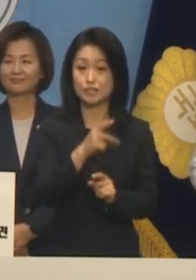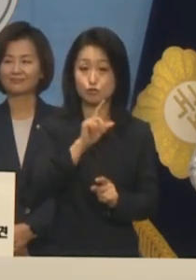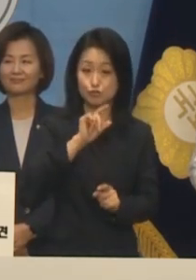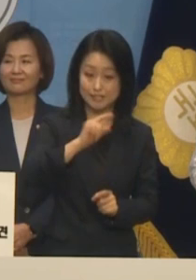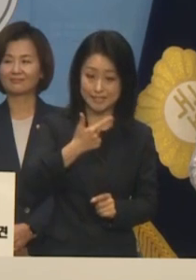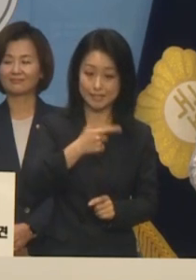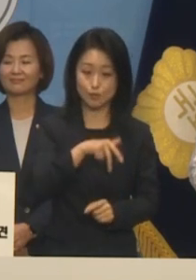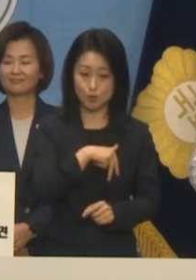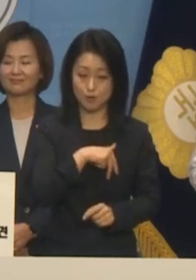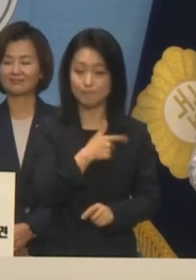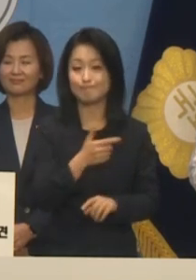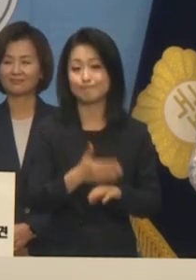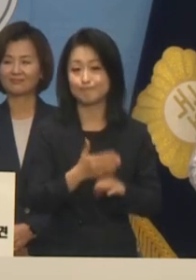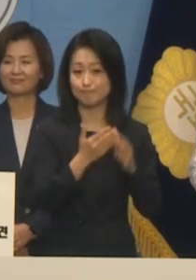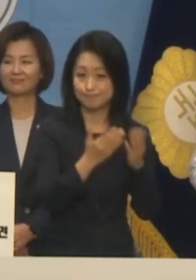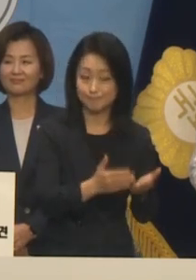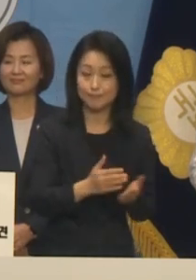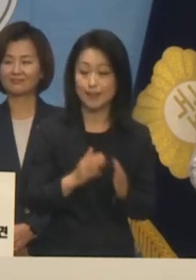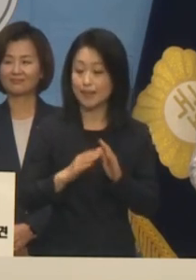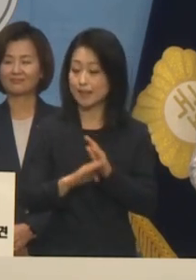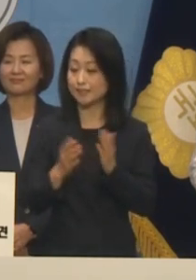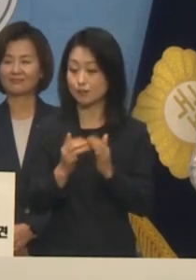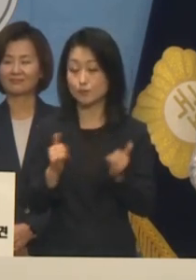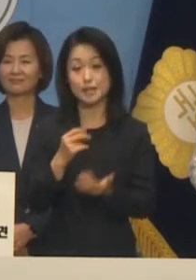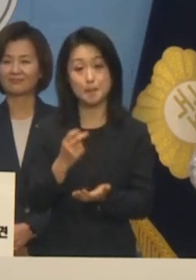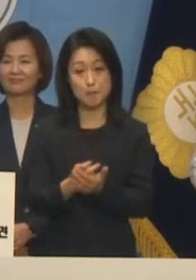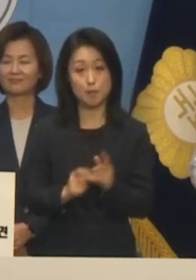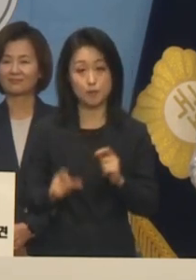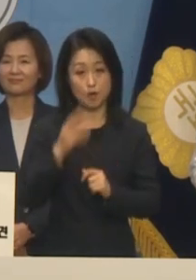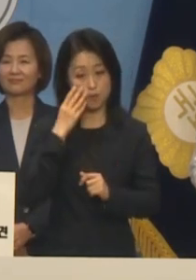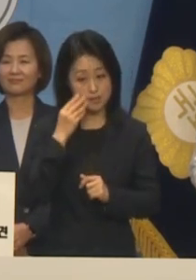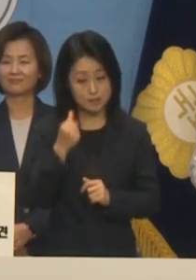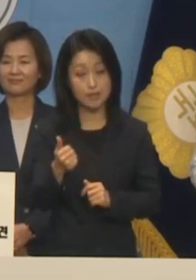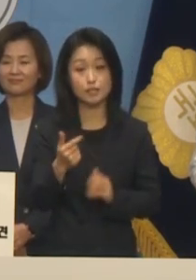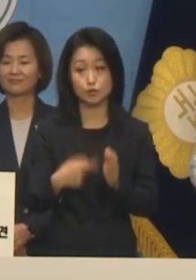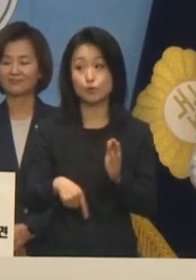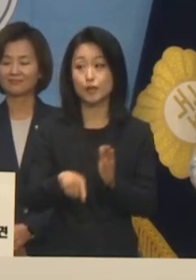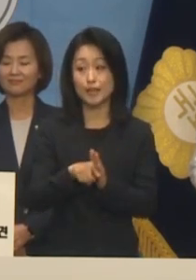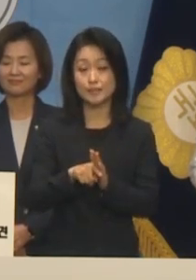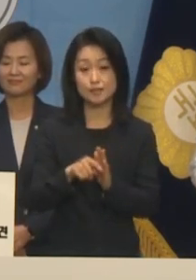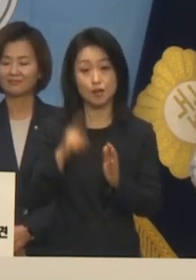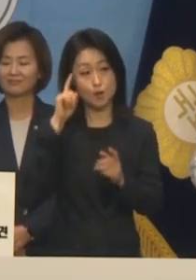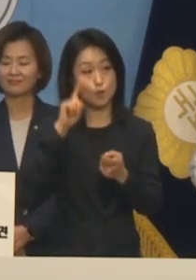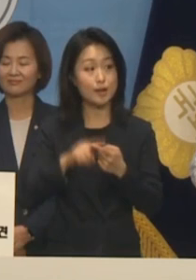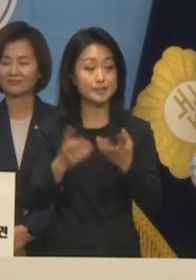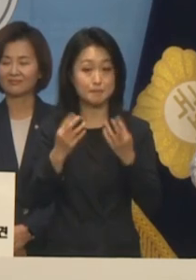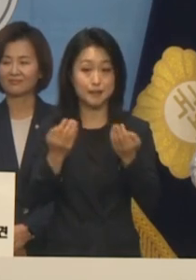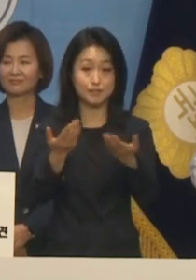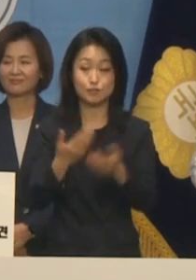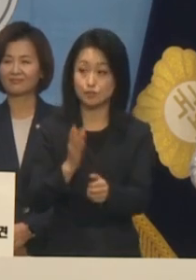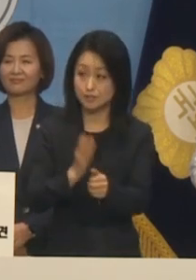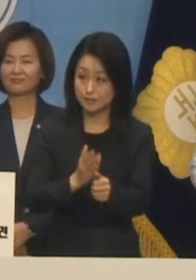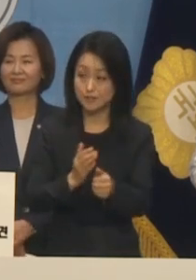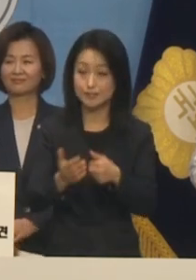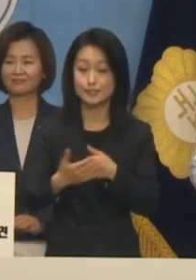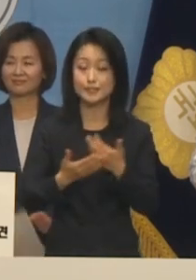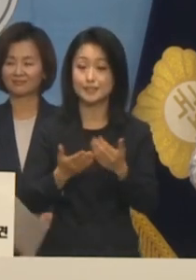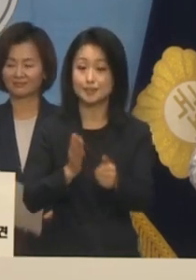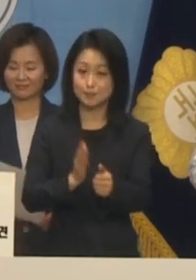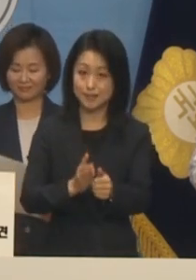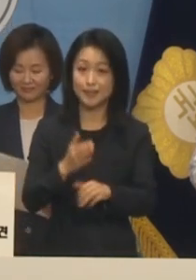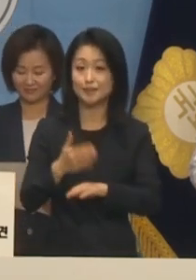의원님께 다시 한번 감사드리며 가사근로자법이 더욱 활성화될 수 있도록 많은 분들의 관심과 지지를